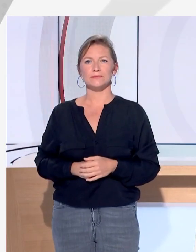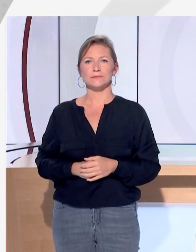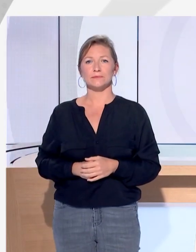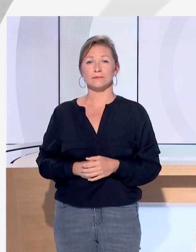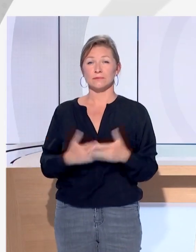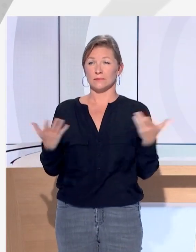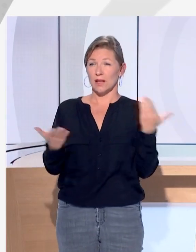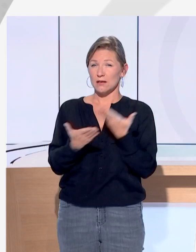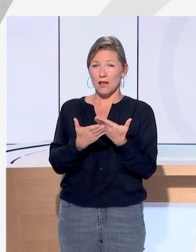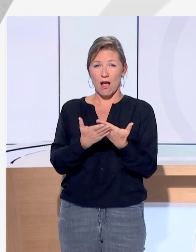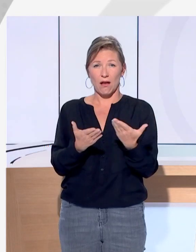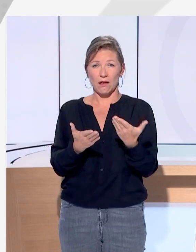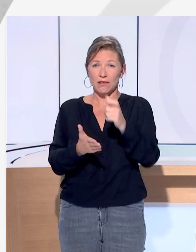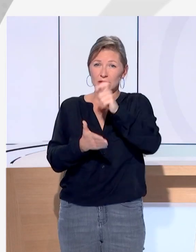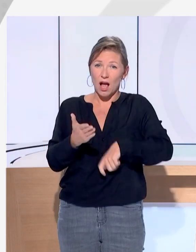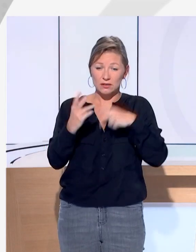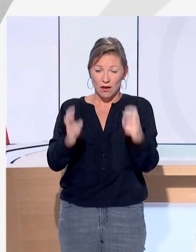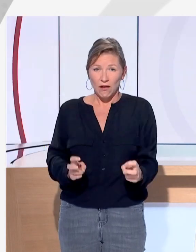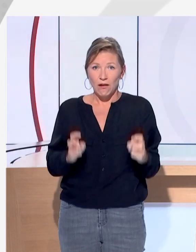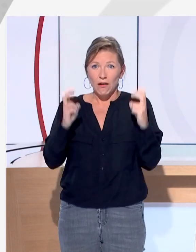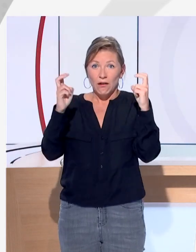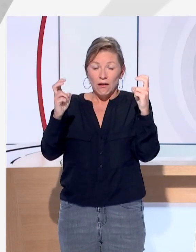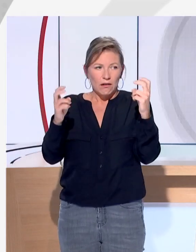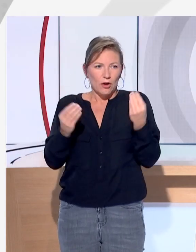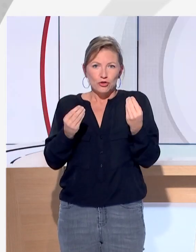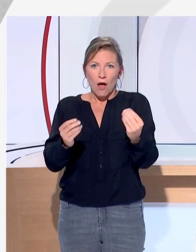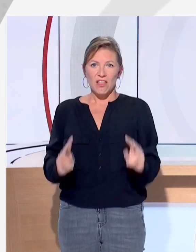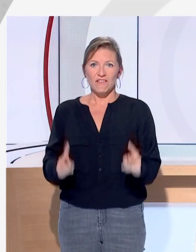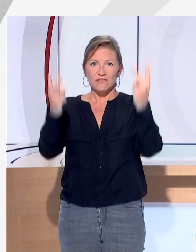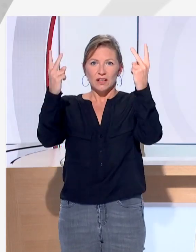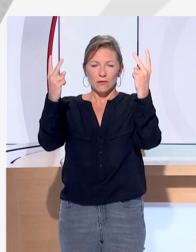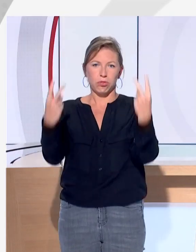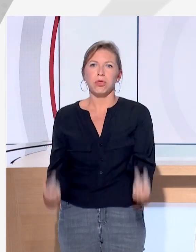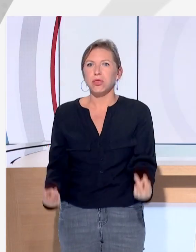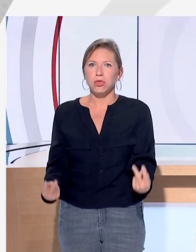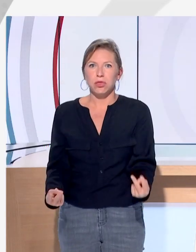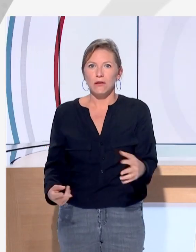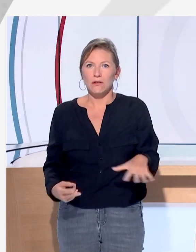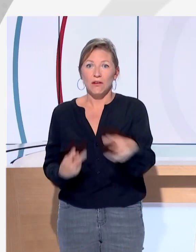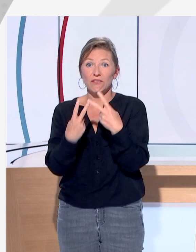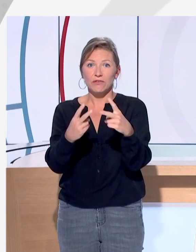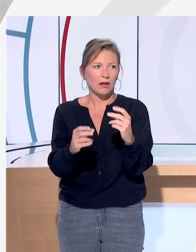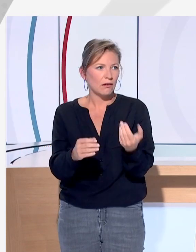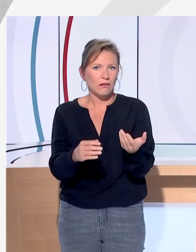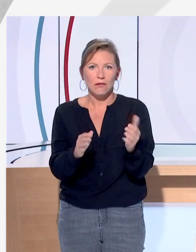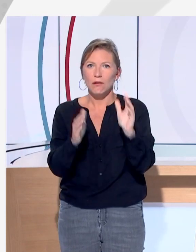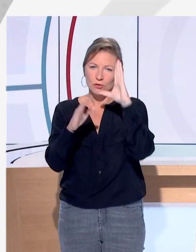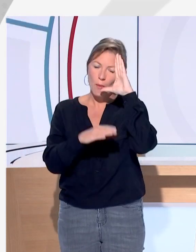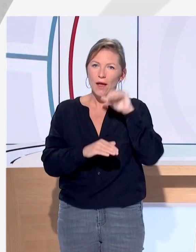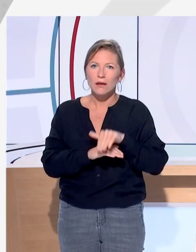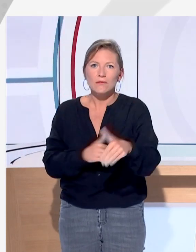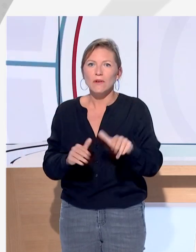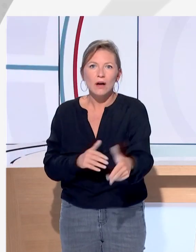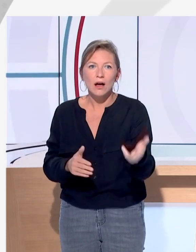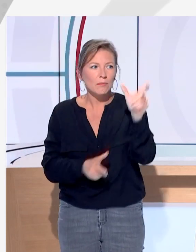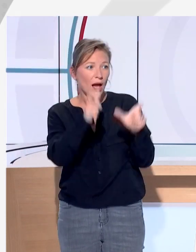Une imposition à cette hauteur, c'est complètement tuer ce mouvement dynamique qu'on avait essayé d'insuffler, parce que plus